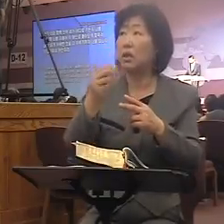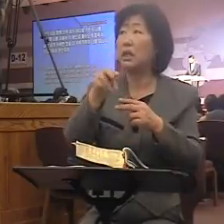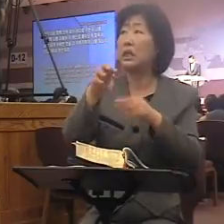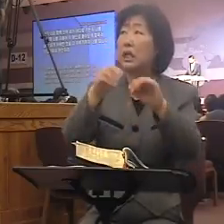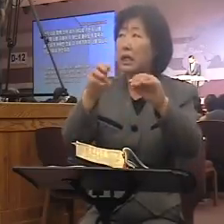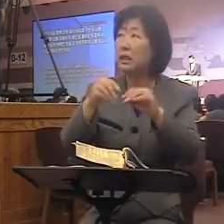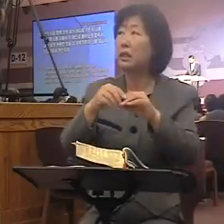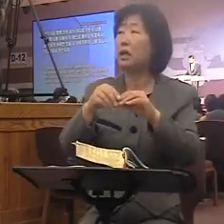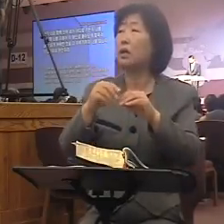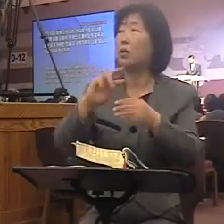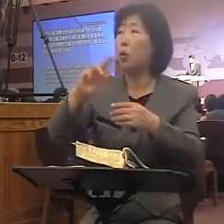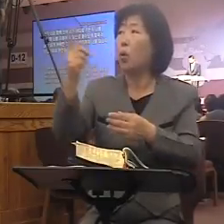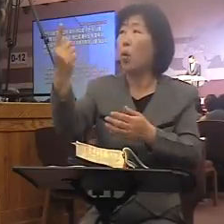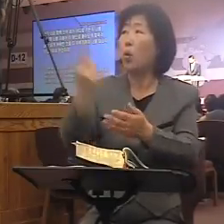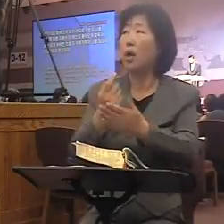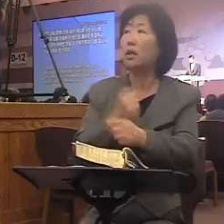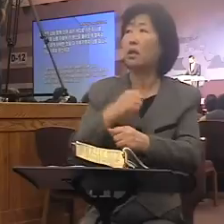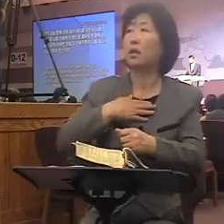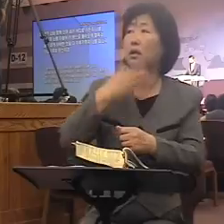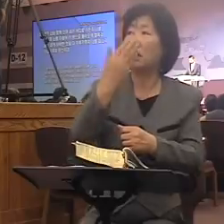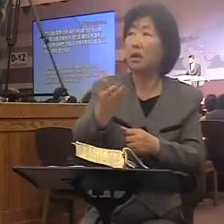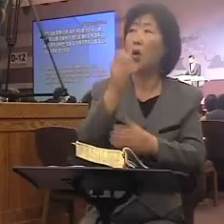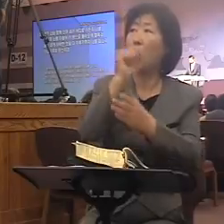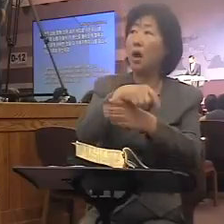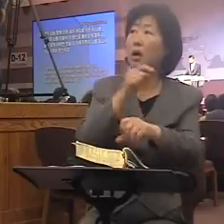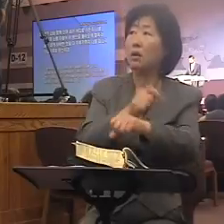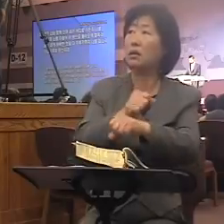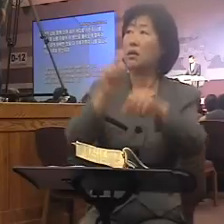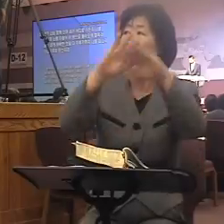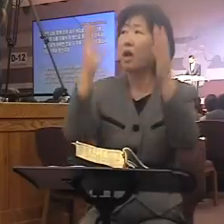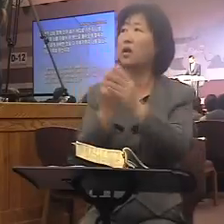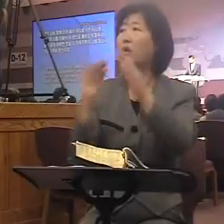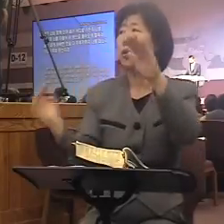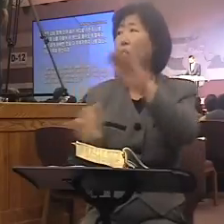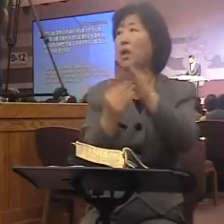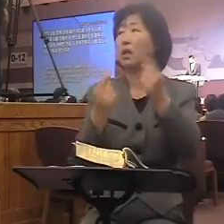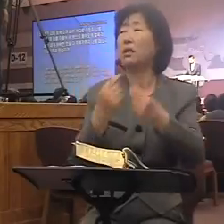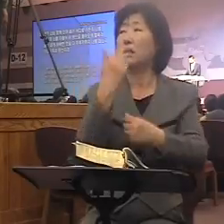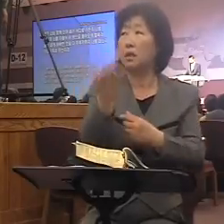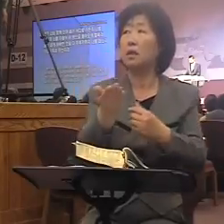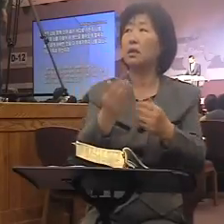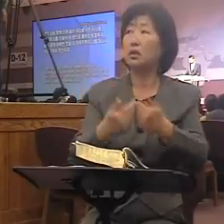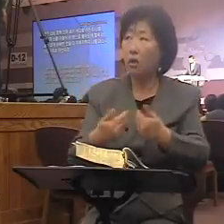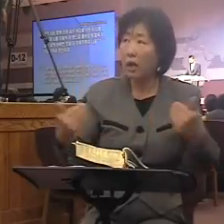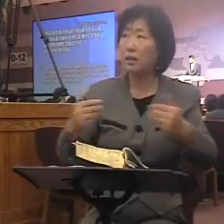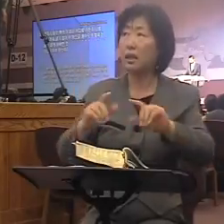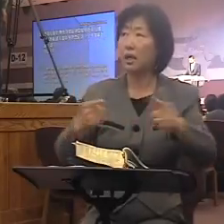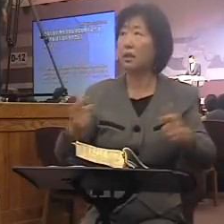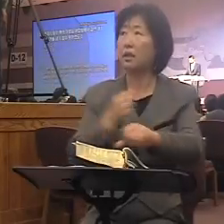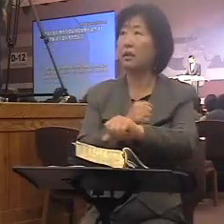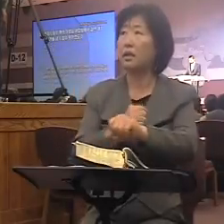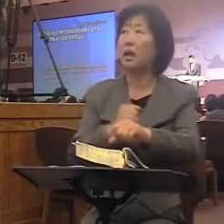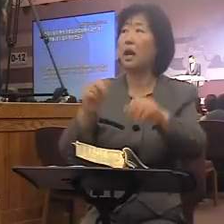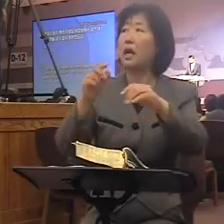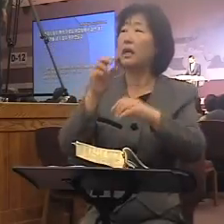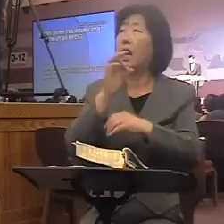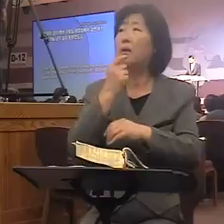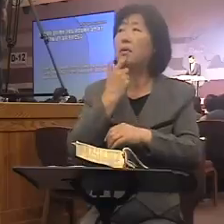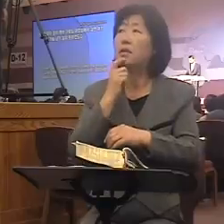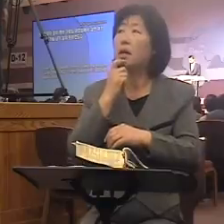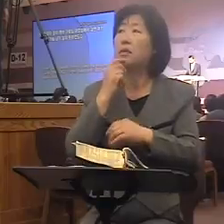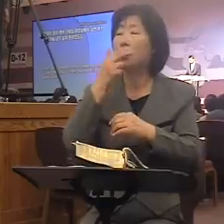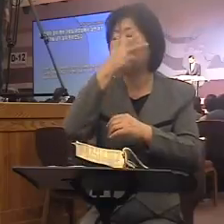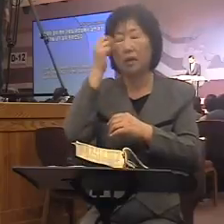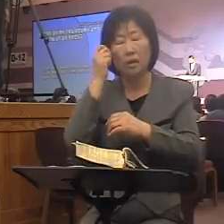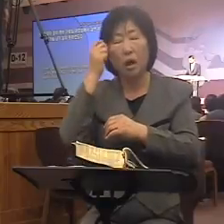땅으로 돌아오게 하시라. 내가 내게 허락하는 것을 다 이르기까지 너를 떠나지 아니하게 하시리라. 다같이